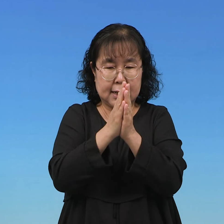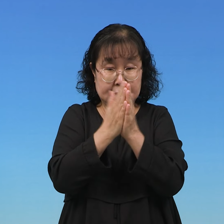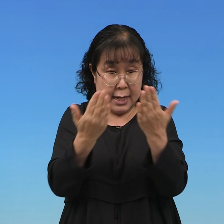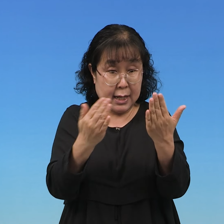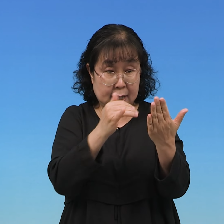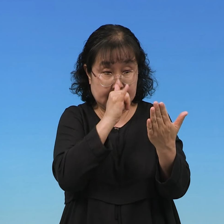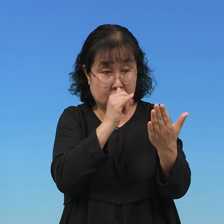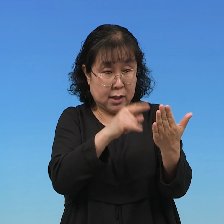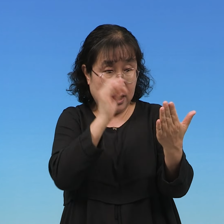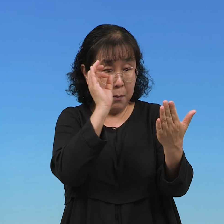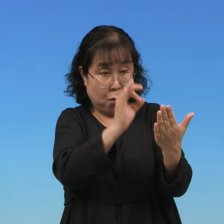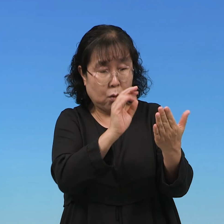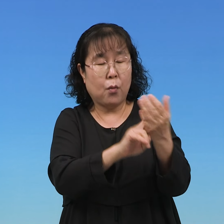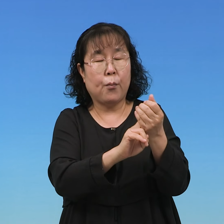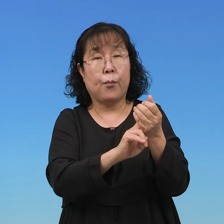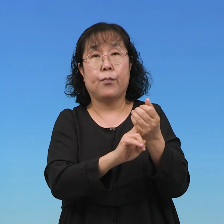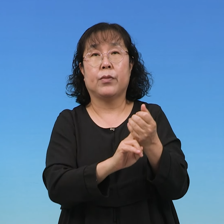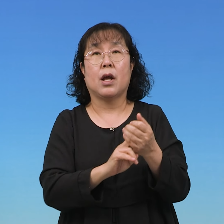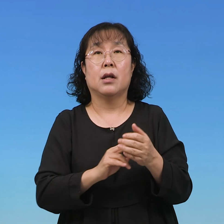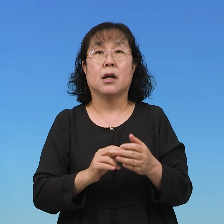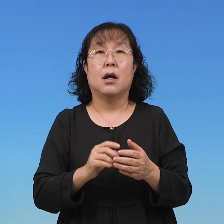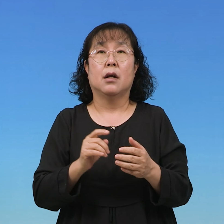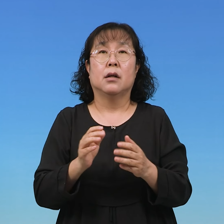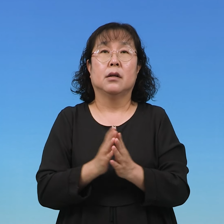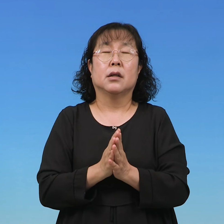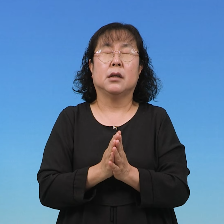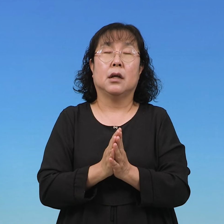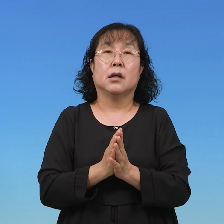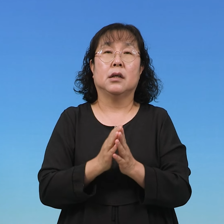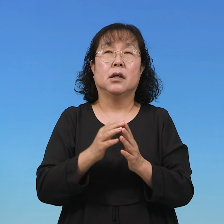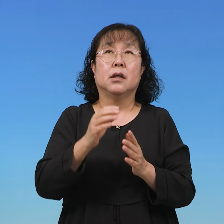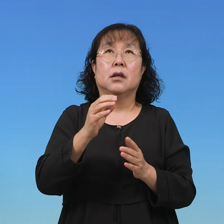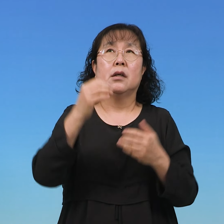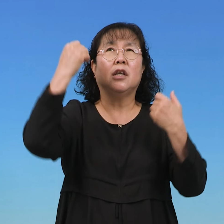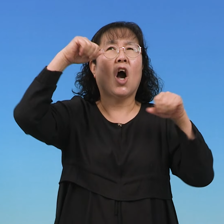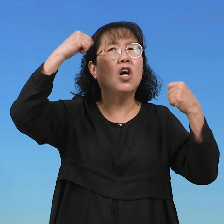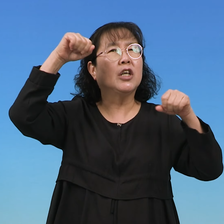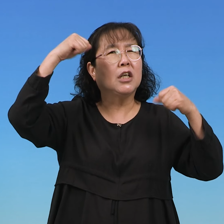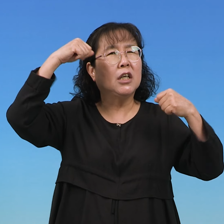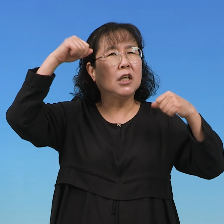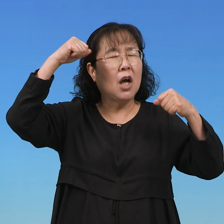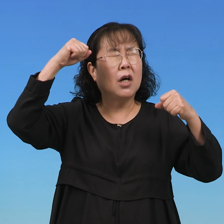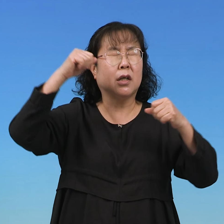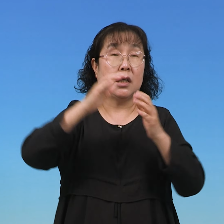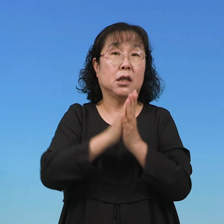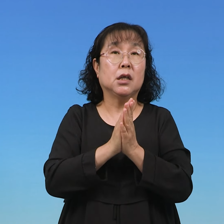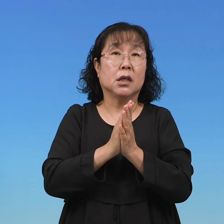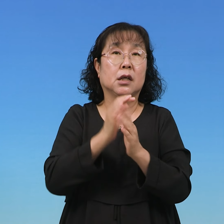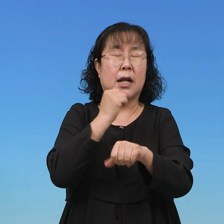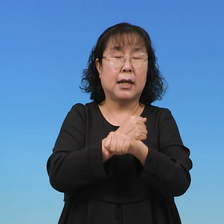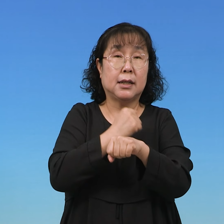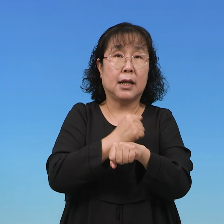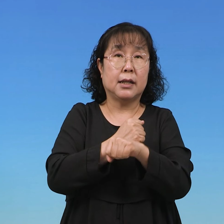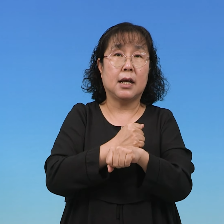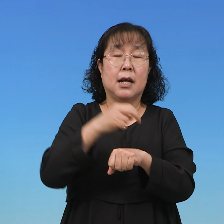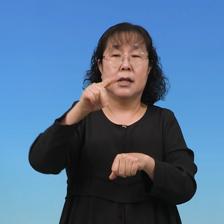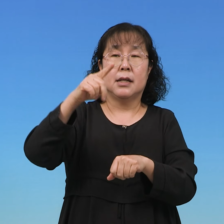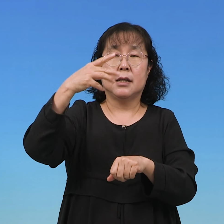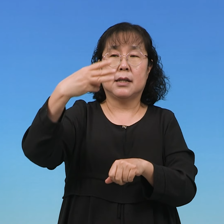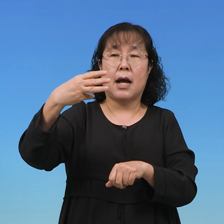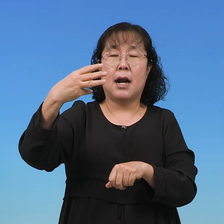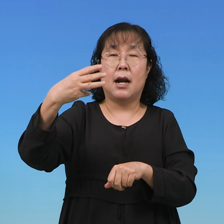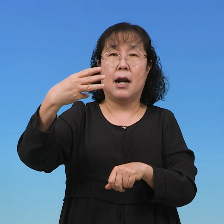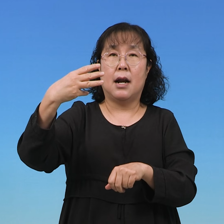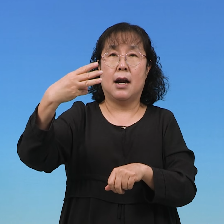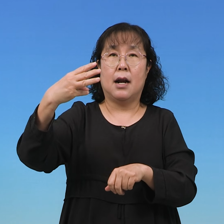상세하게 묘사가 되어 있는데요. 막이 열리자마자 살리에리가 이제 임종을 앞둔